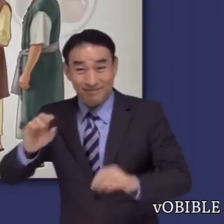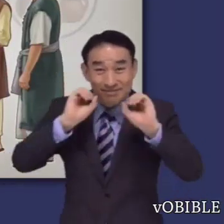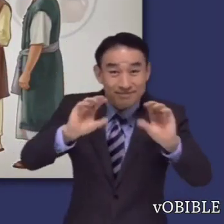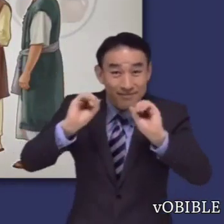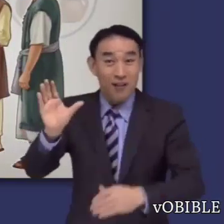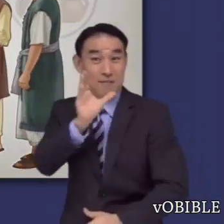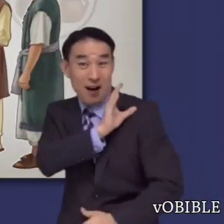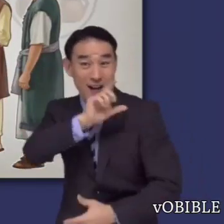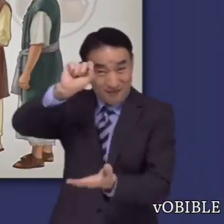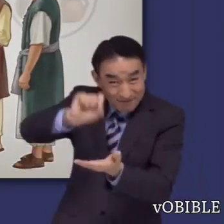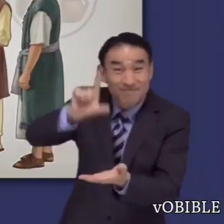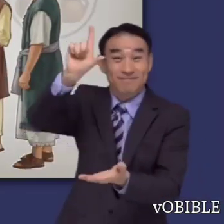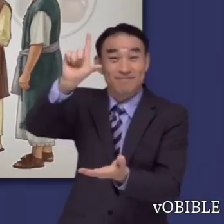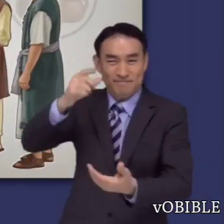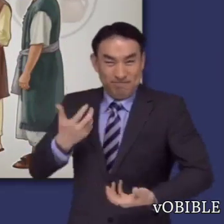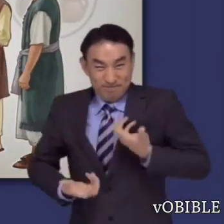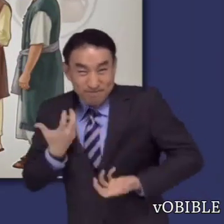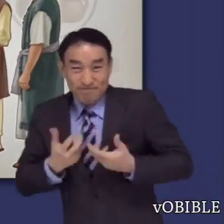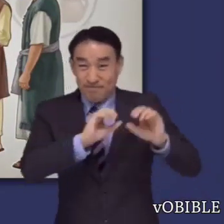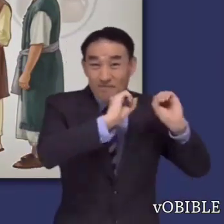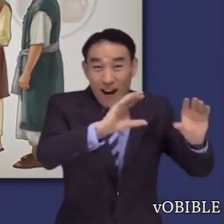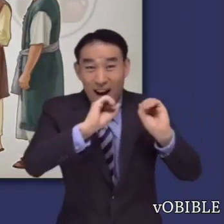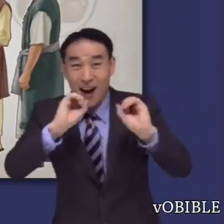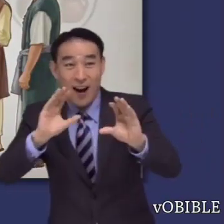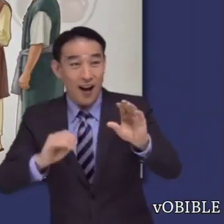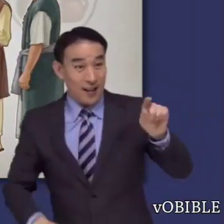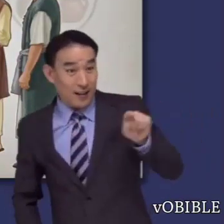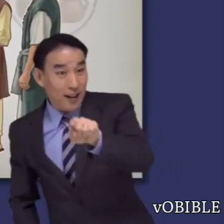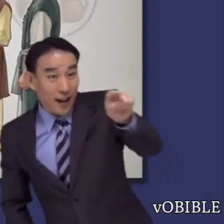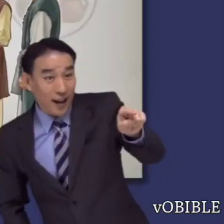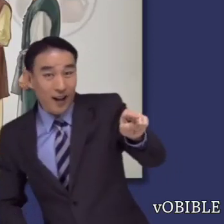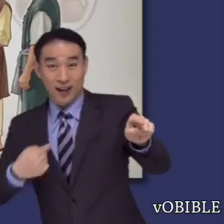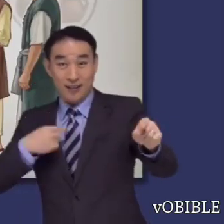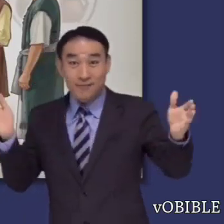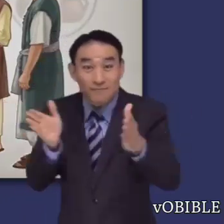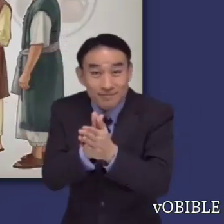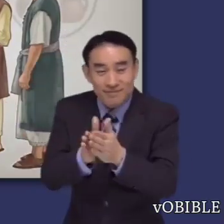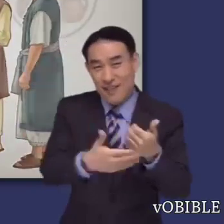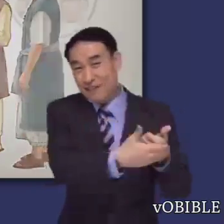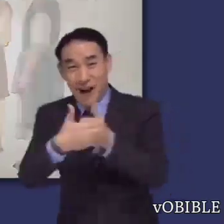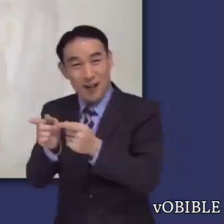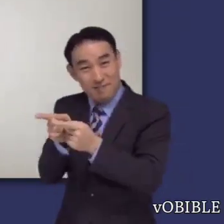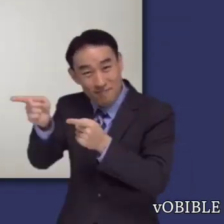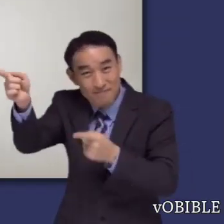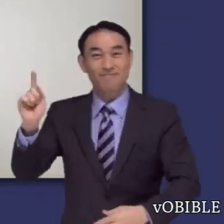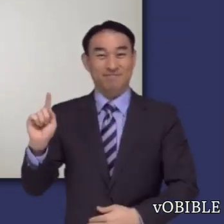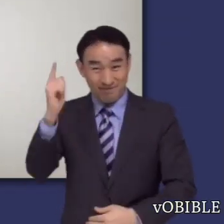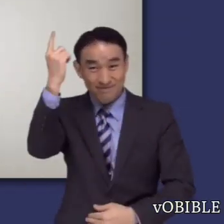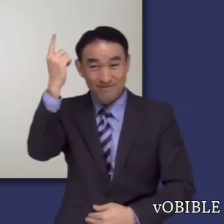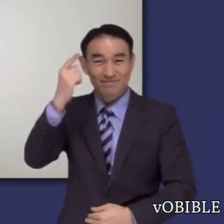器，但我们传讲的宝贵信息能为自己和那些愿意听的人带来永远的生